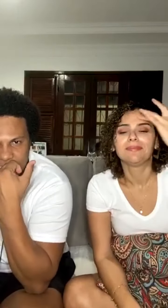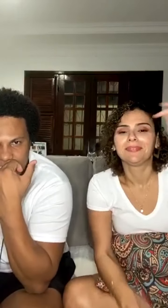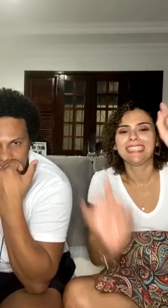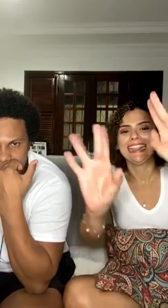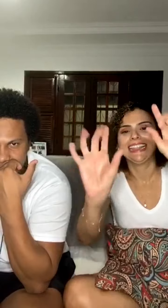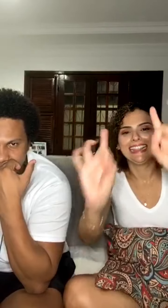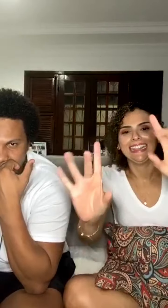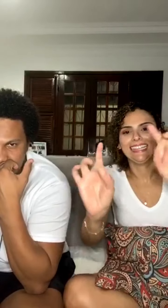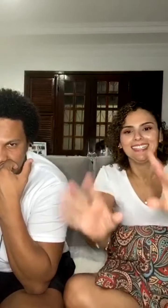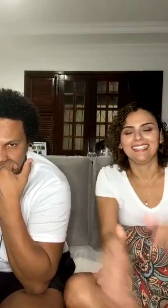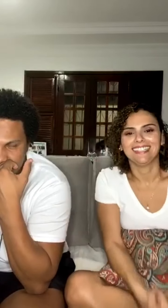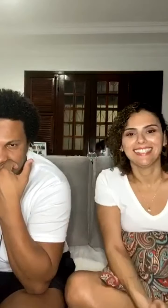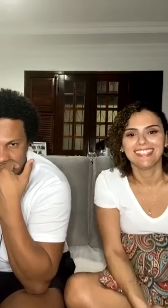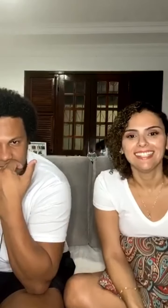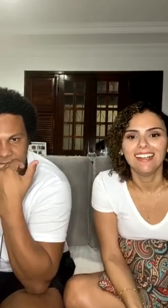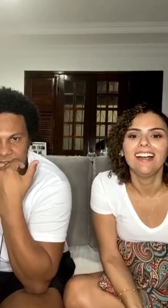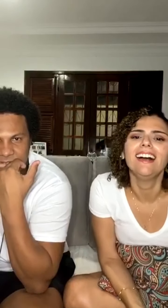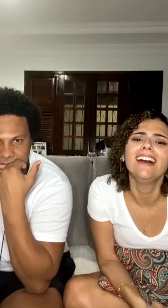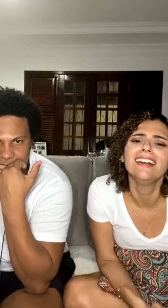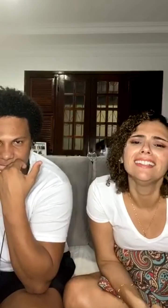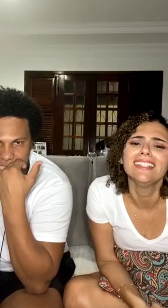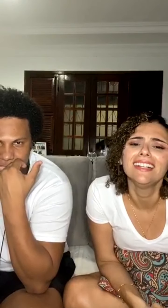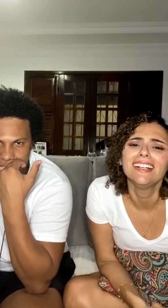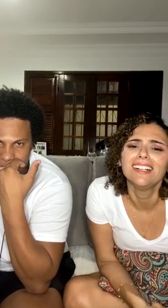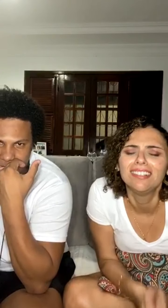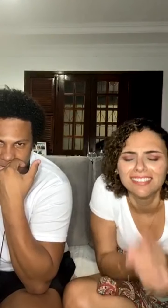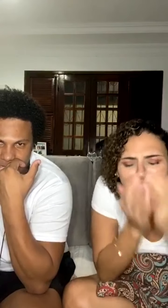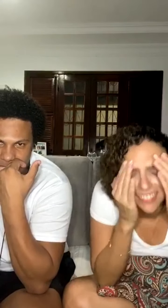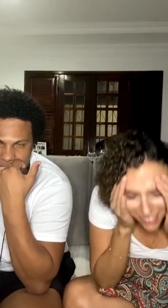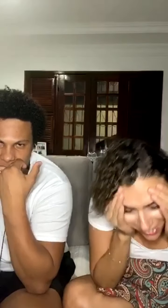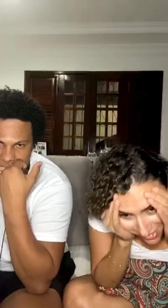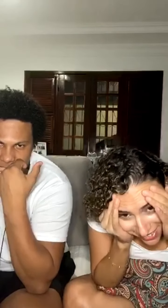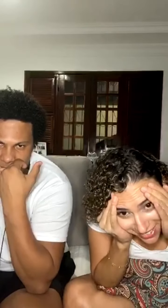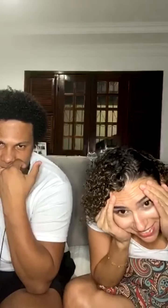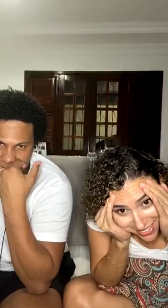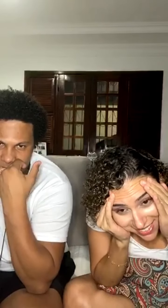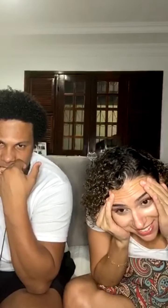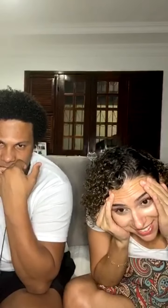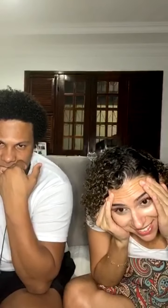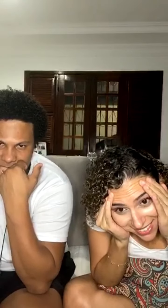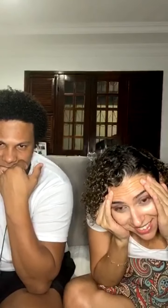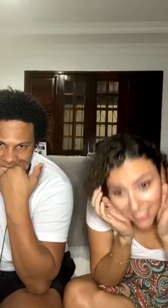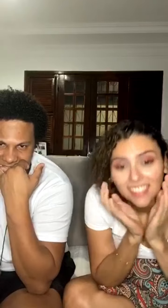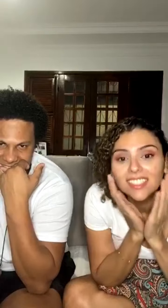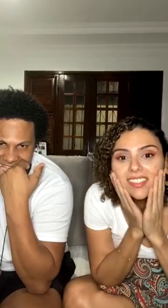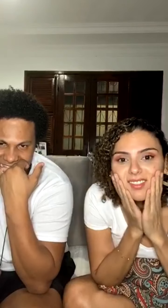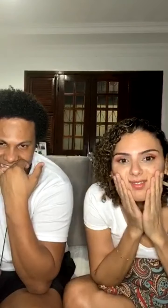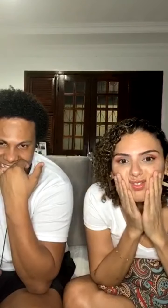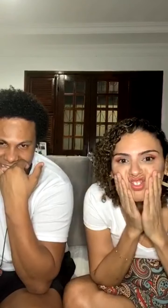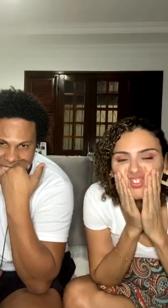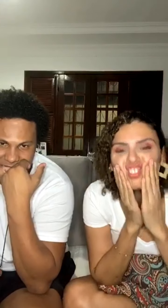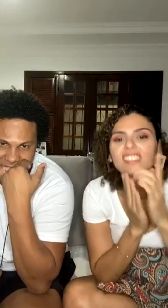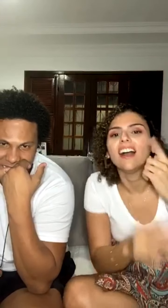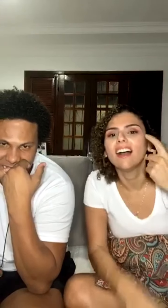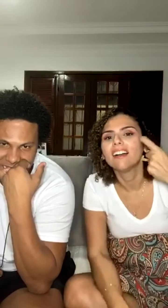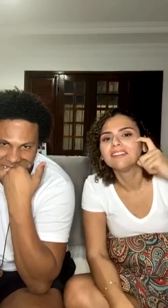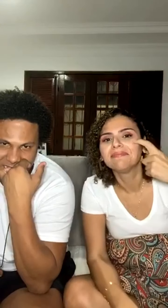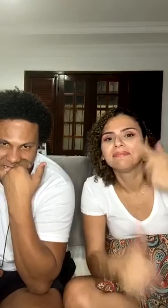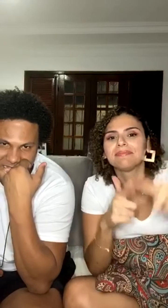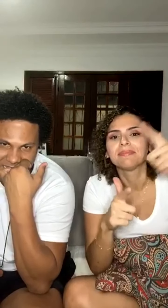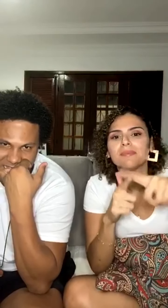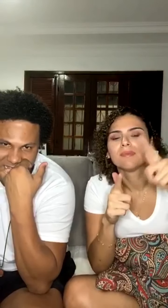Não apareço, né? Ah, não. Eu vou tentar por outro aparelho, tá bom? Eu vou sair e vou